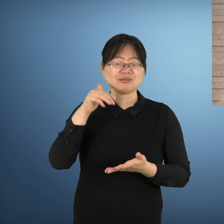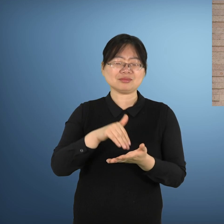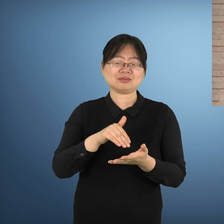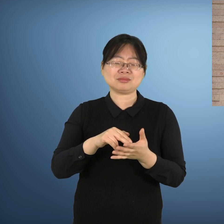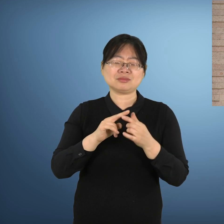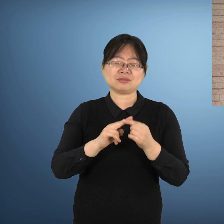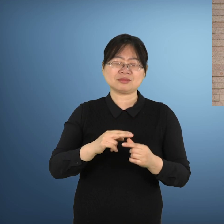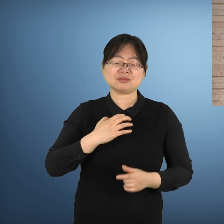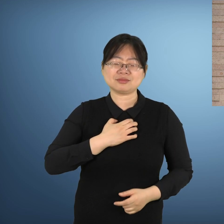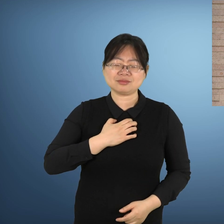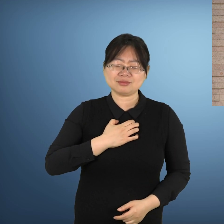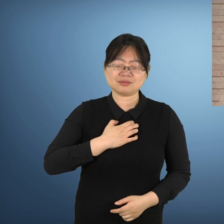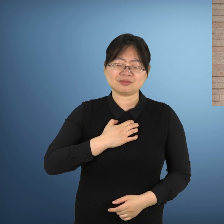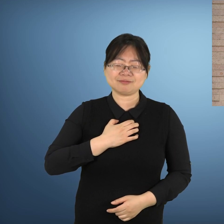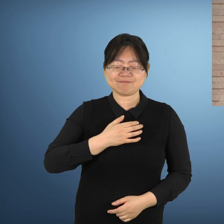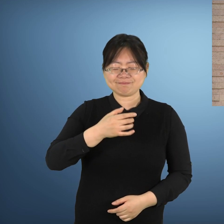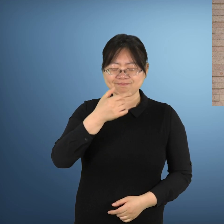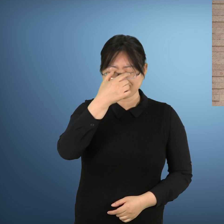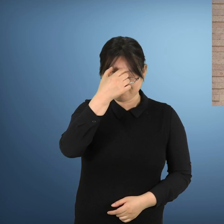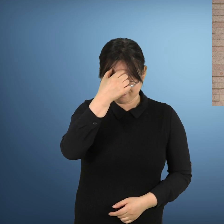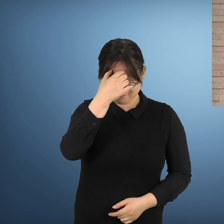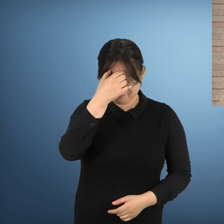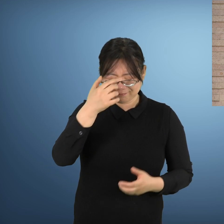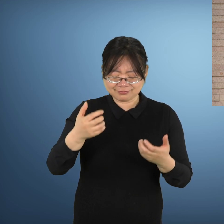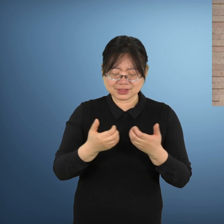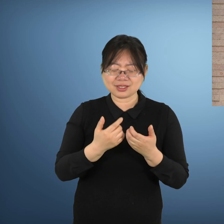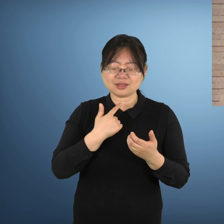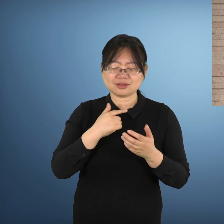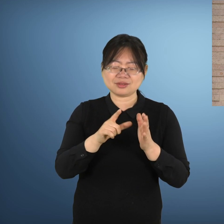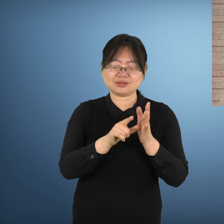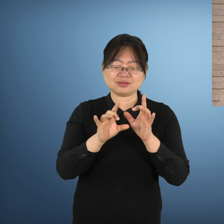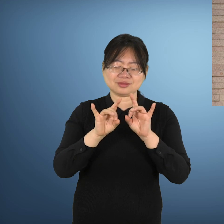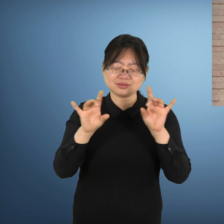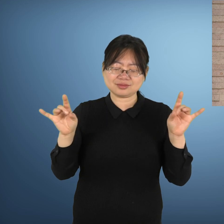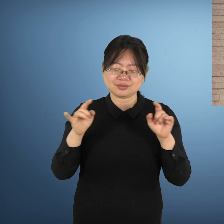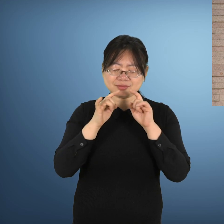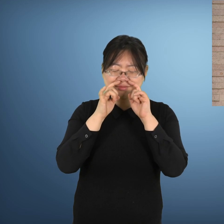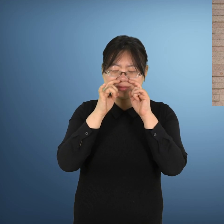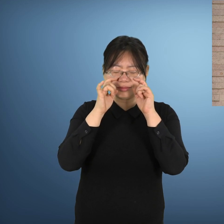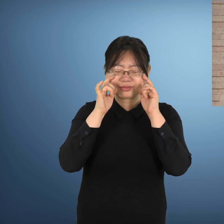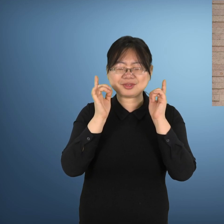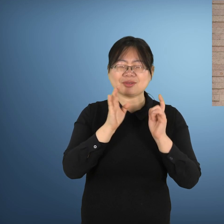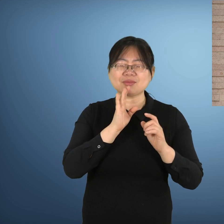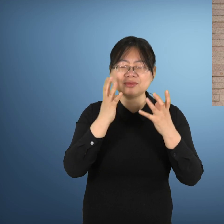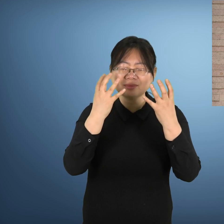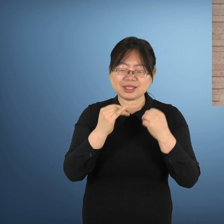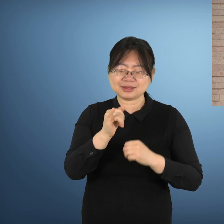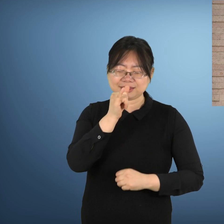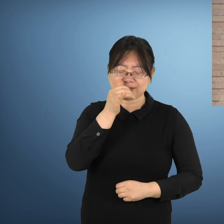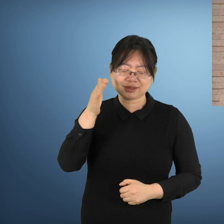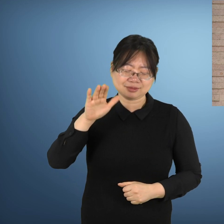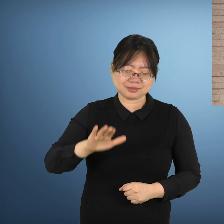후회와 염려와 근심이 가득했던 순간순간들이 참 많았지만,